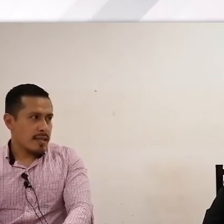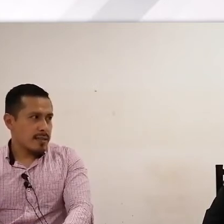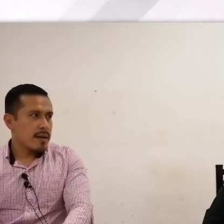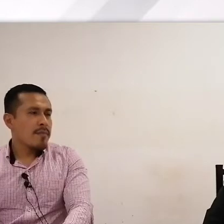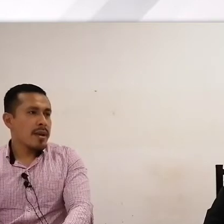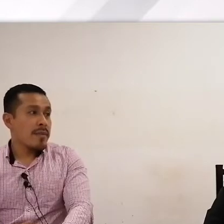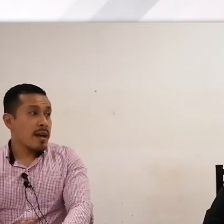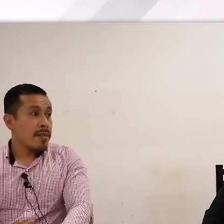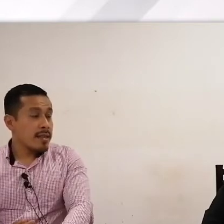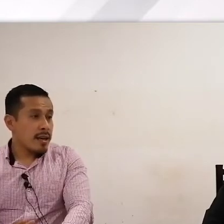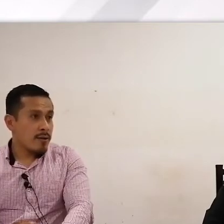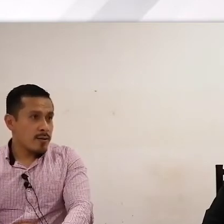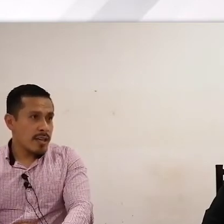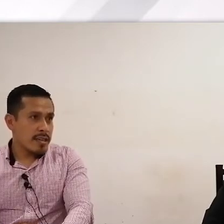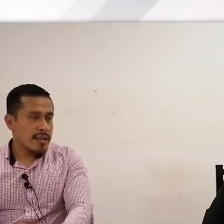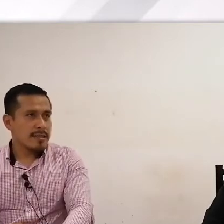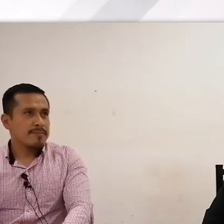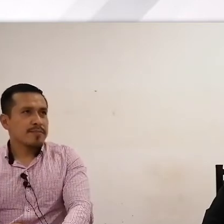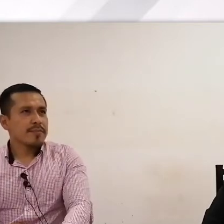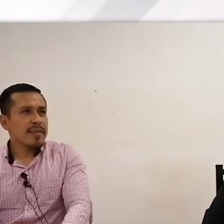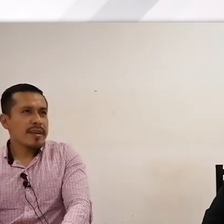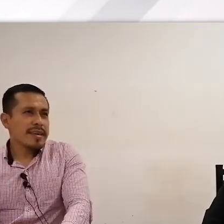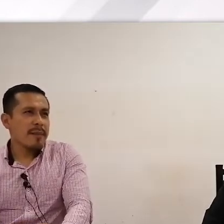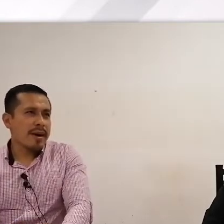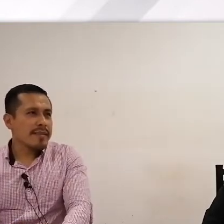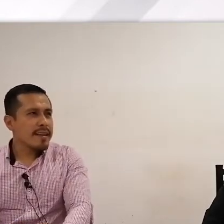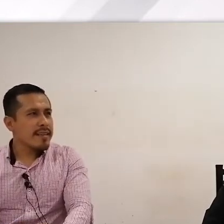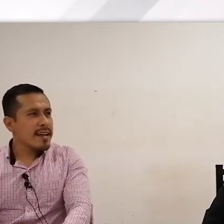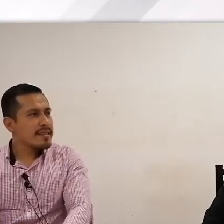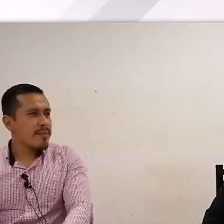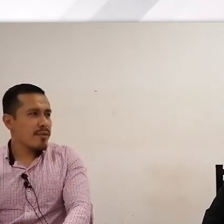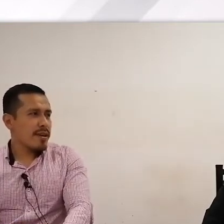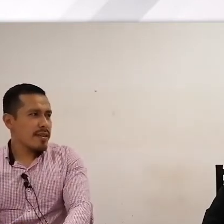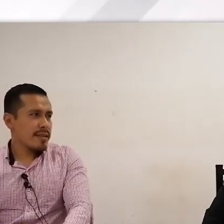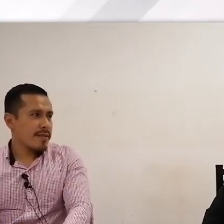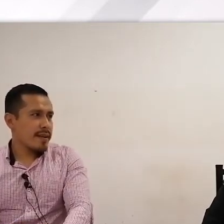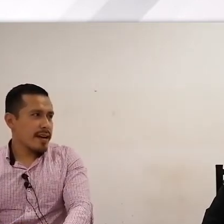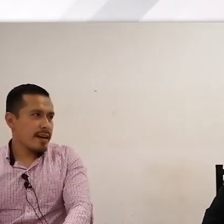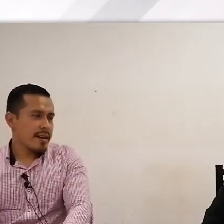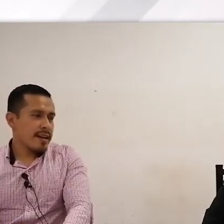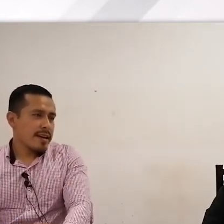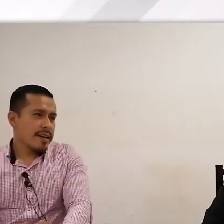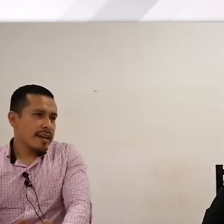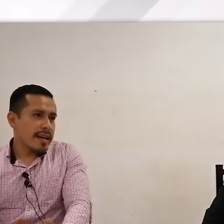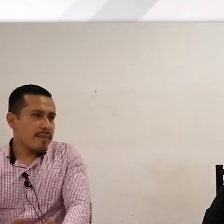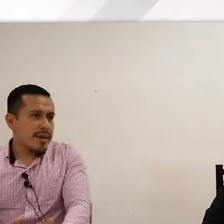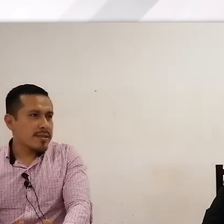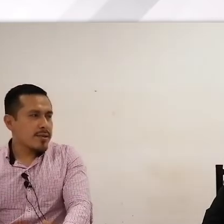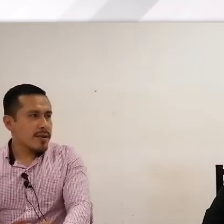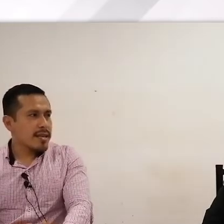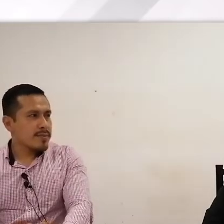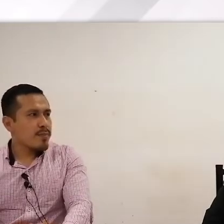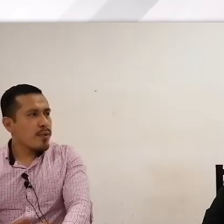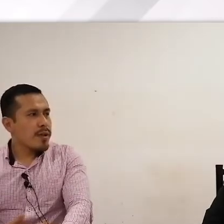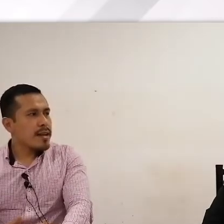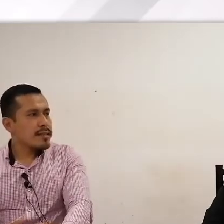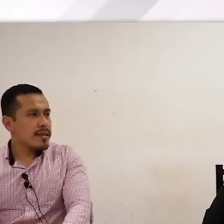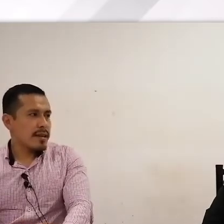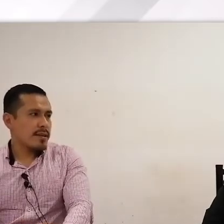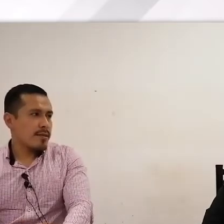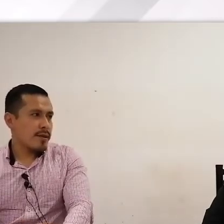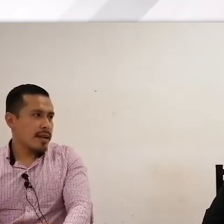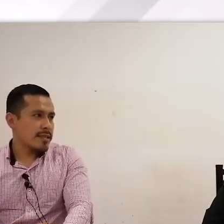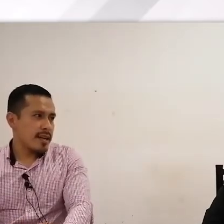de señas. Primeramente con señas, y a partir de ahí se puede identificar qué personas